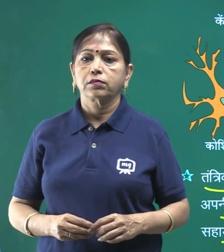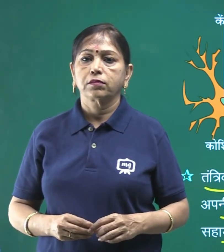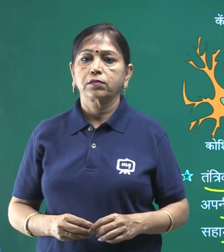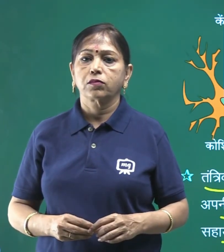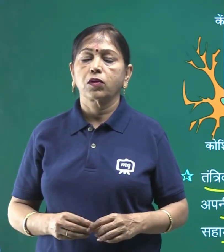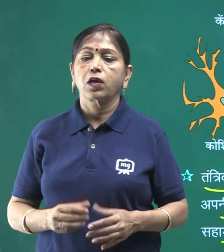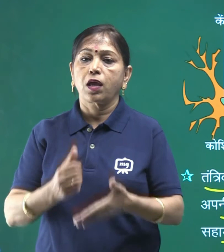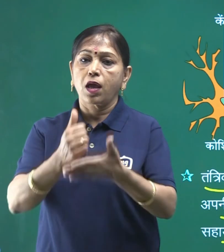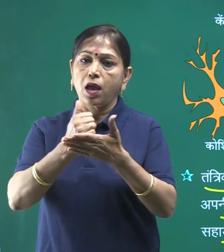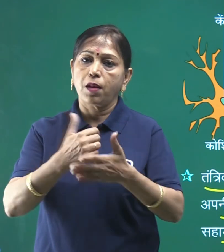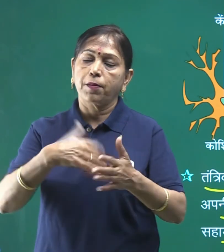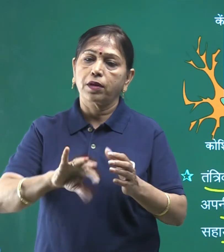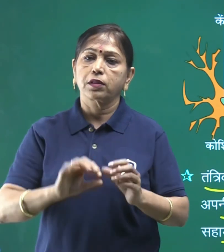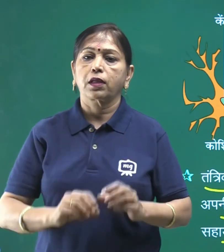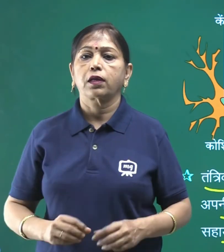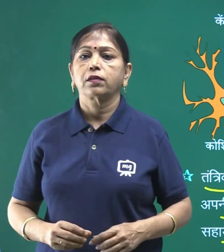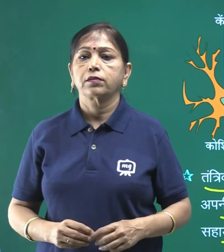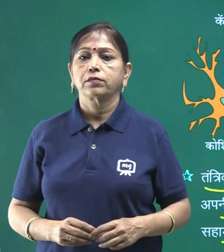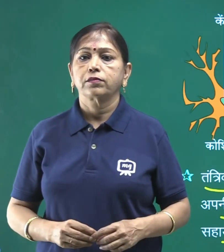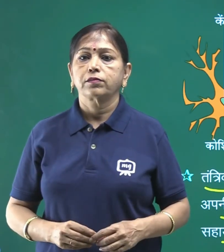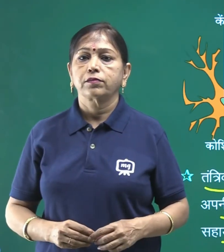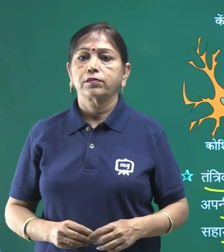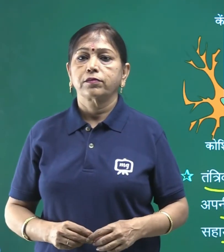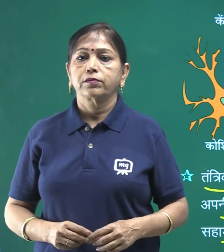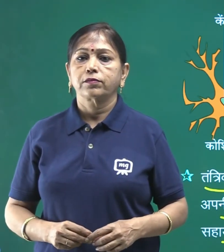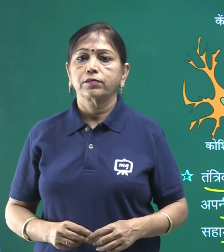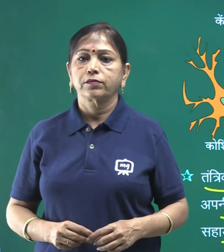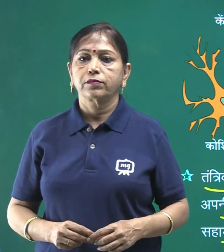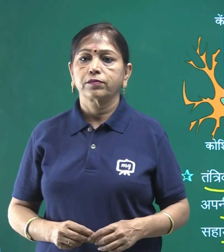सहायता करता है।